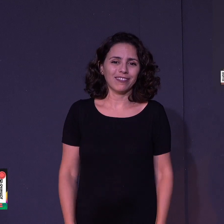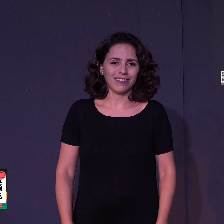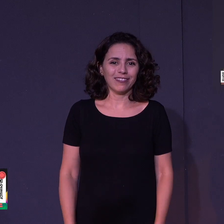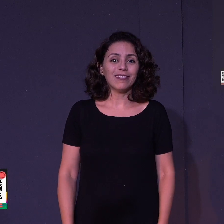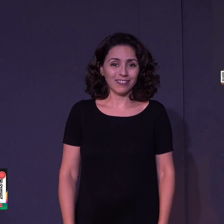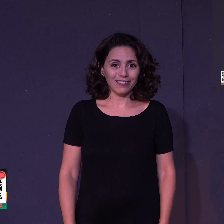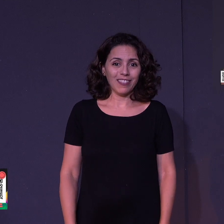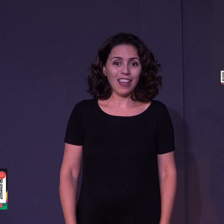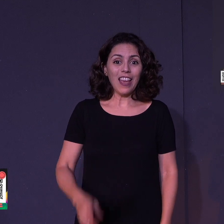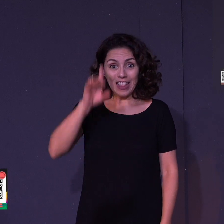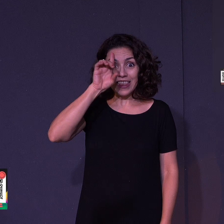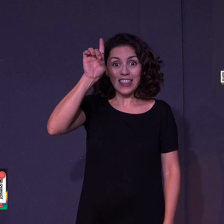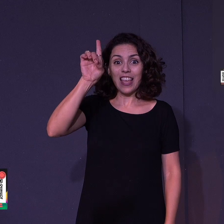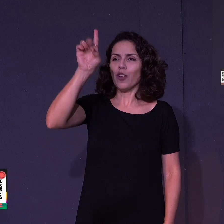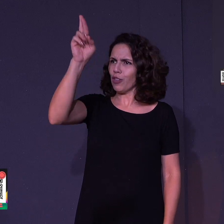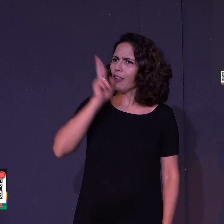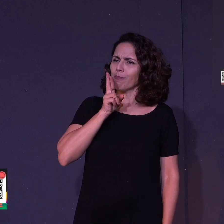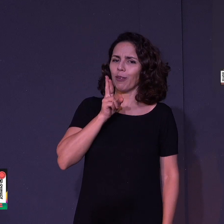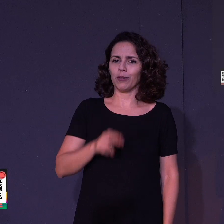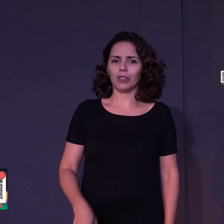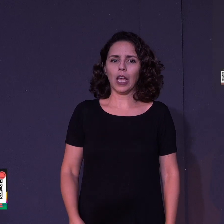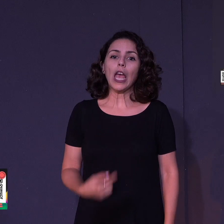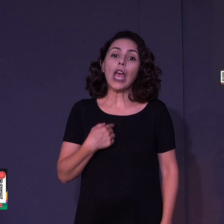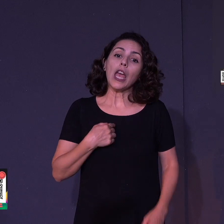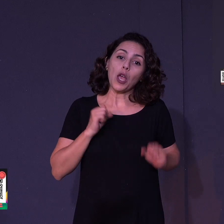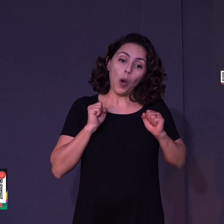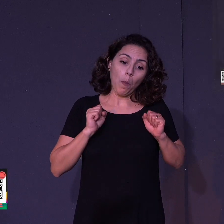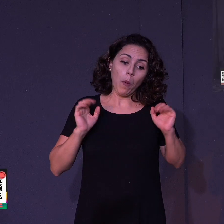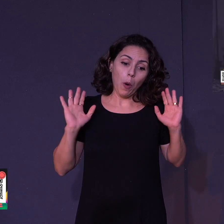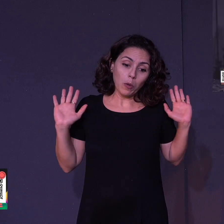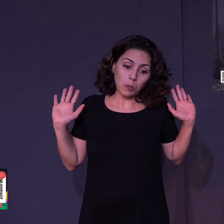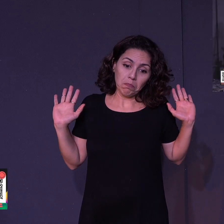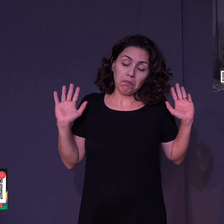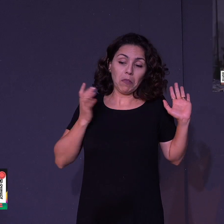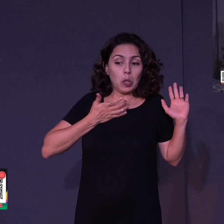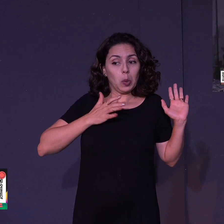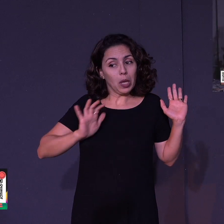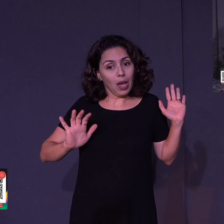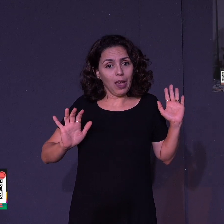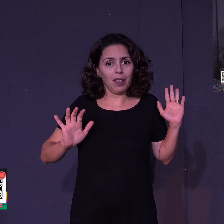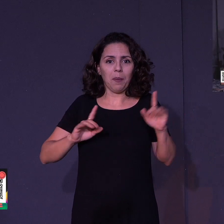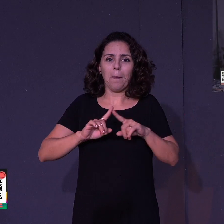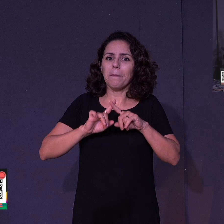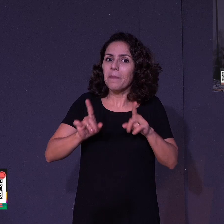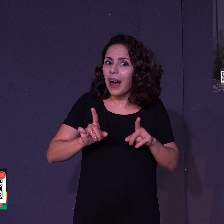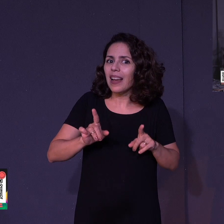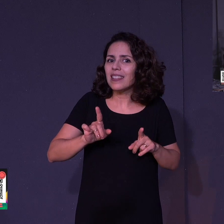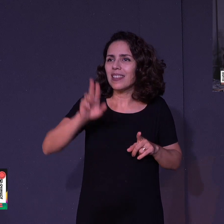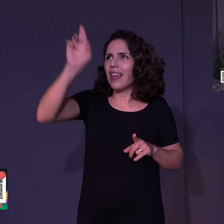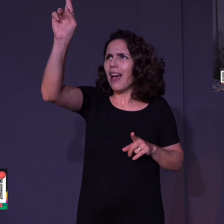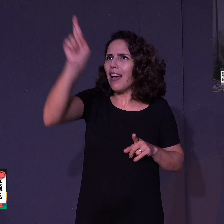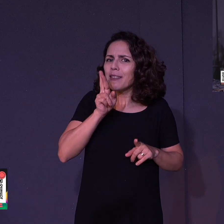vem, ainda que não seja a resposta que eu e que você queira, mas a resposta do Senhor vem. E a resposta dele é a melhor para mim e para a sua